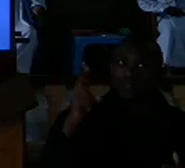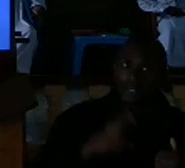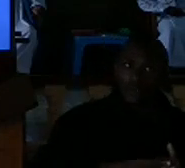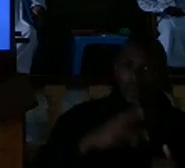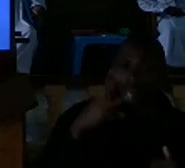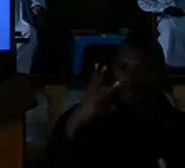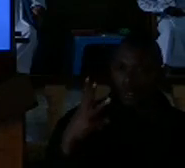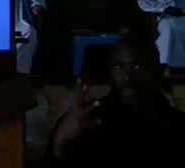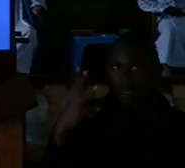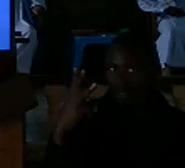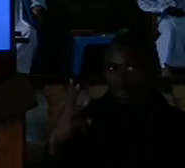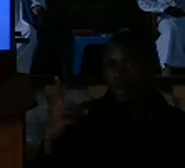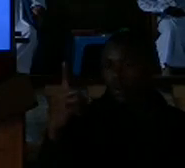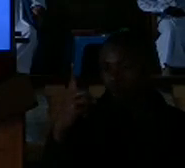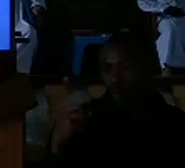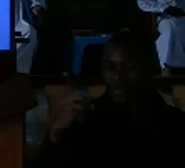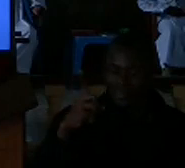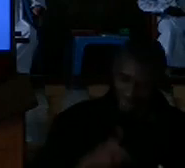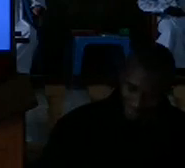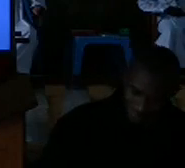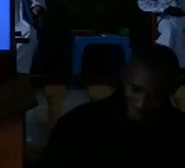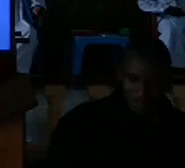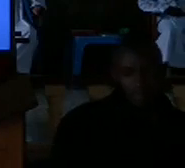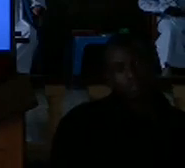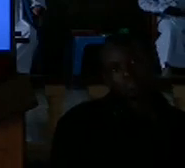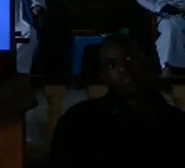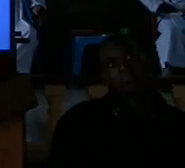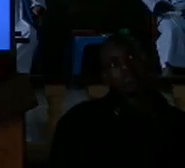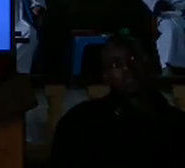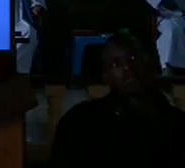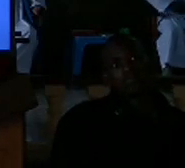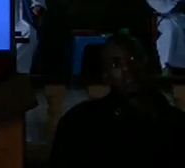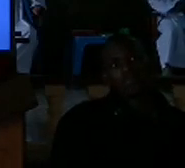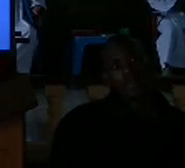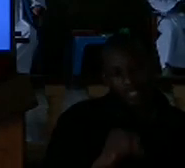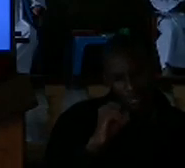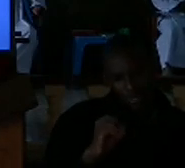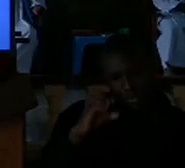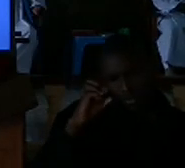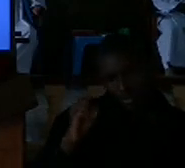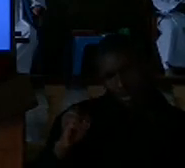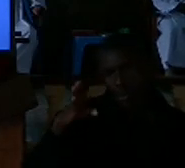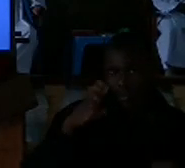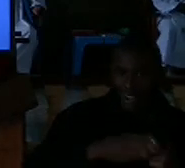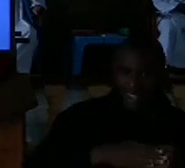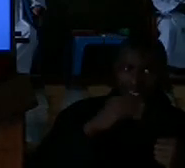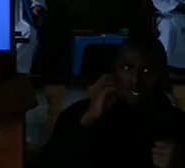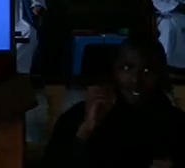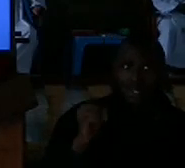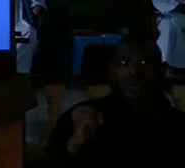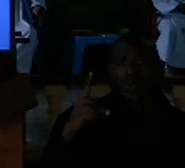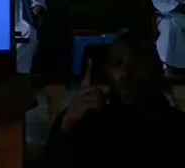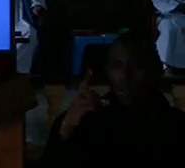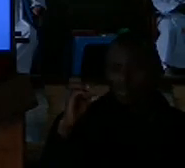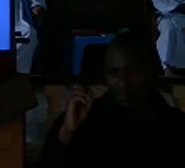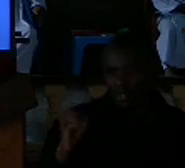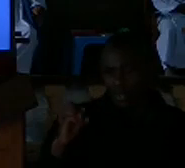imwe ithathatu na ithathatu kibugu kibugu kenda kibugu